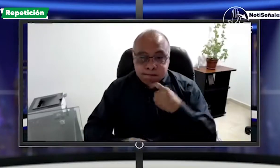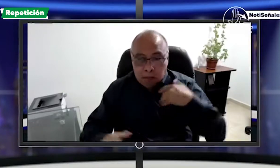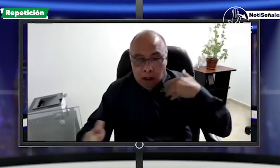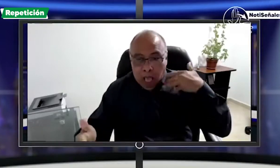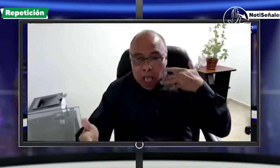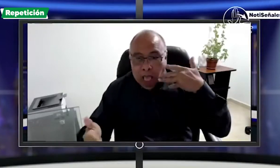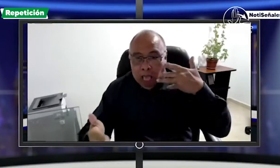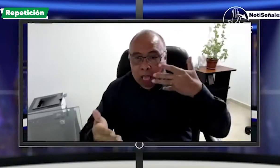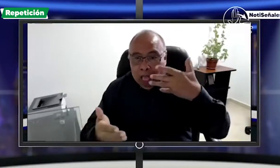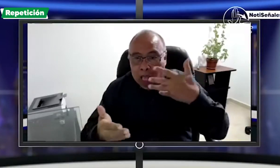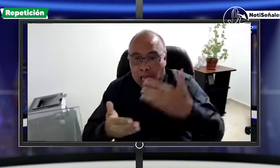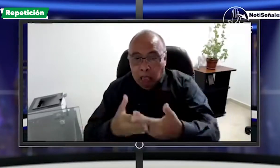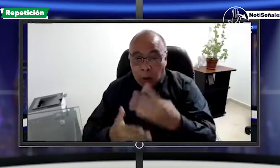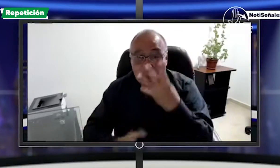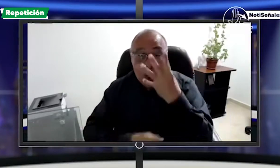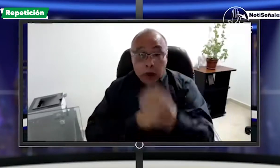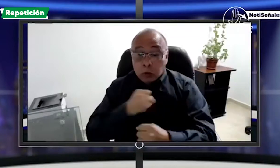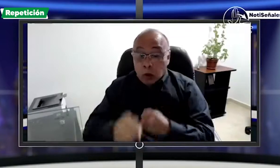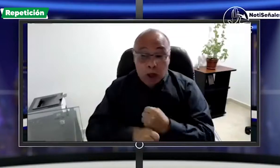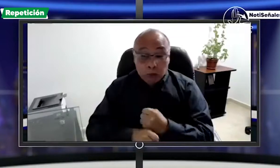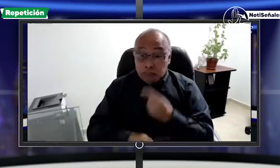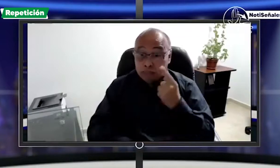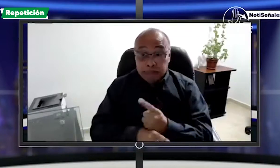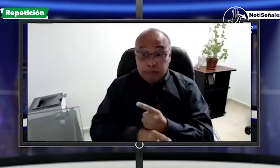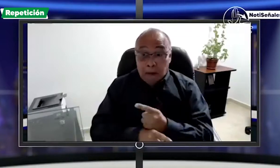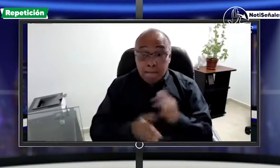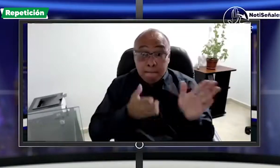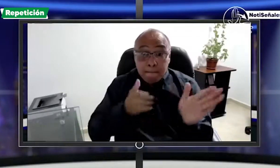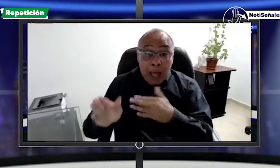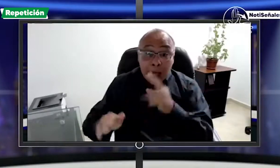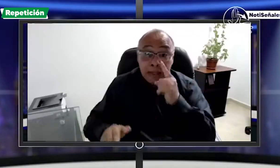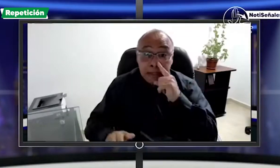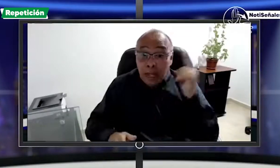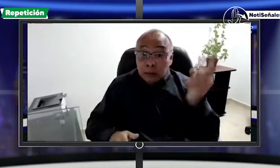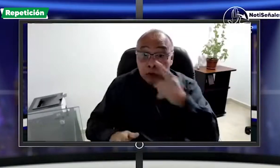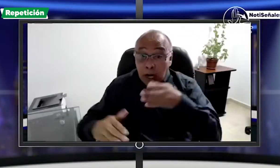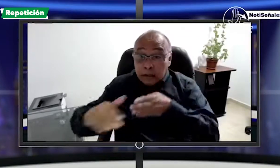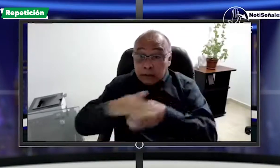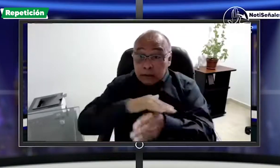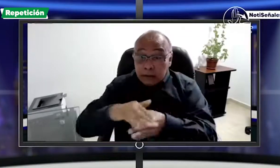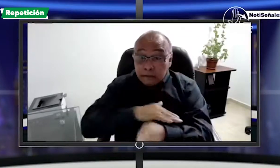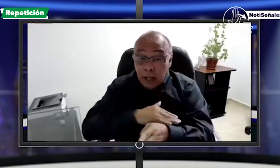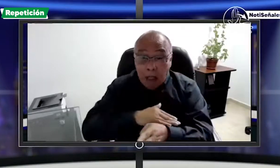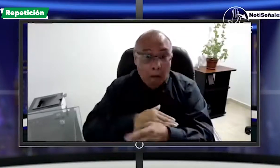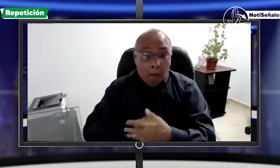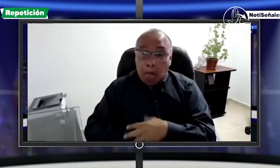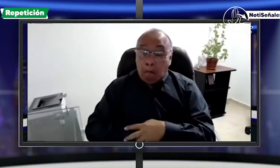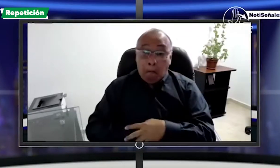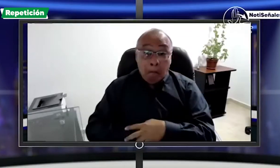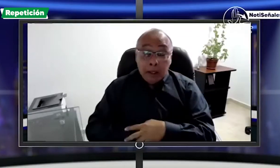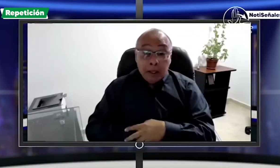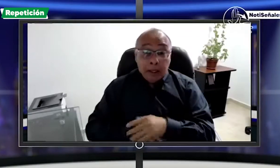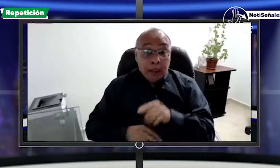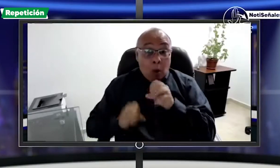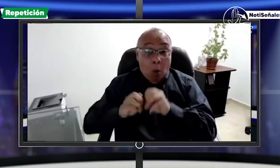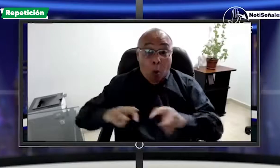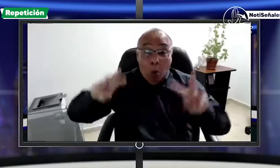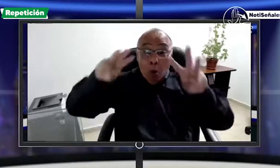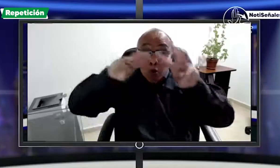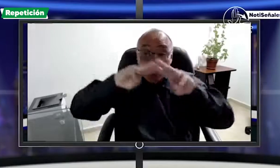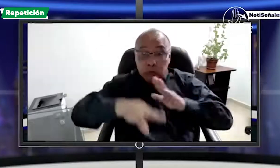También se ha hablado Acerca de ese plan De accesibilidad Pero es algo Que no se ha cumplido En estos cuatro años De gobierno